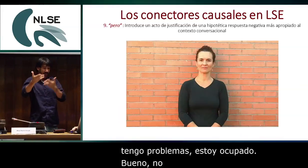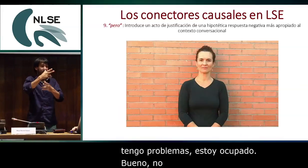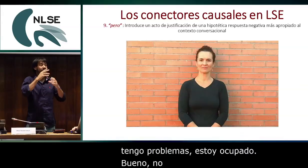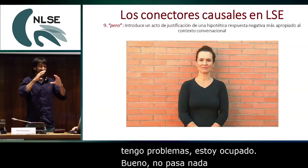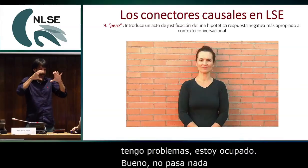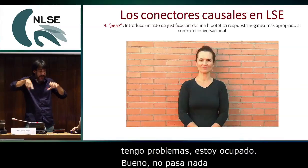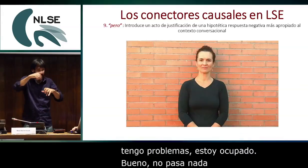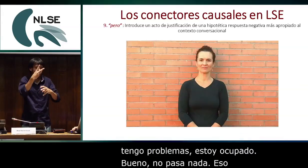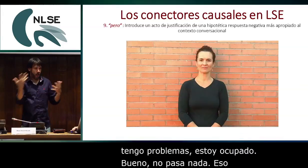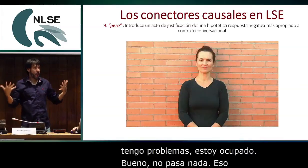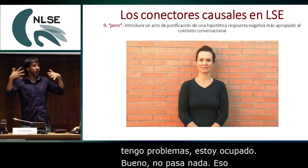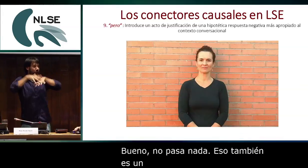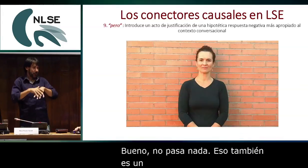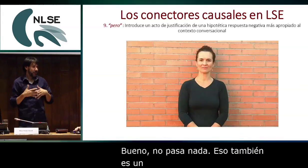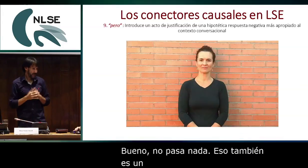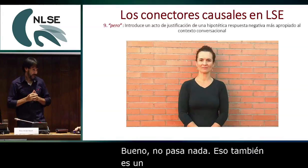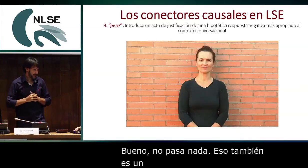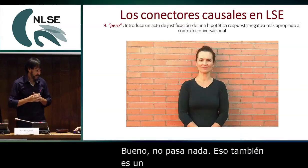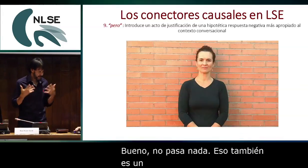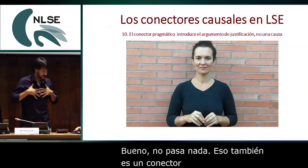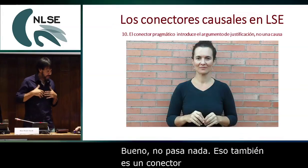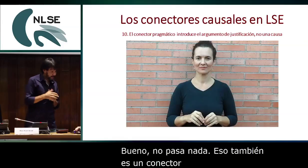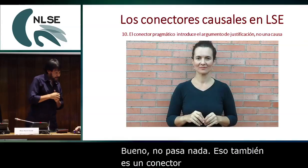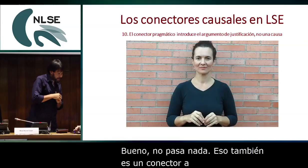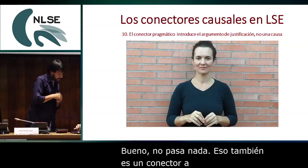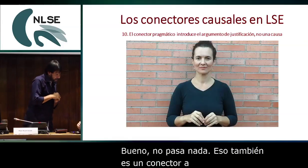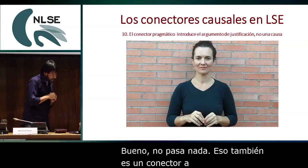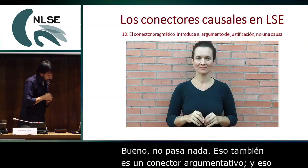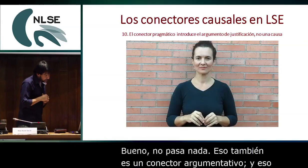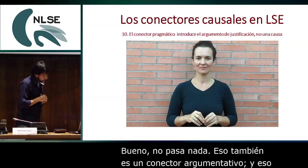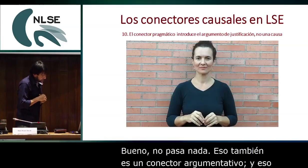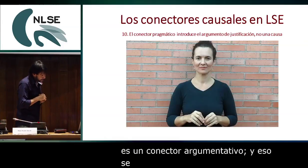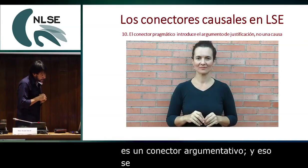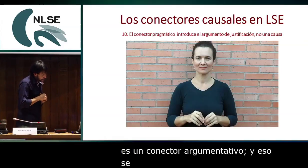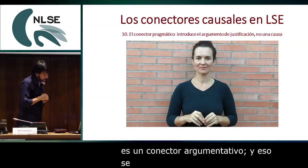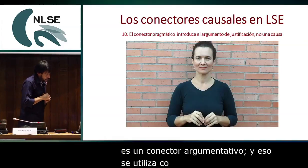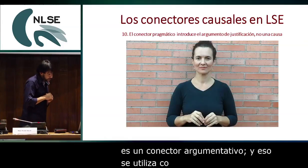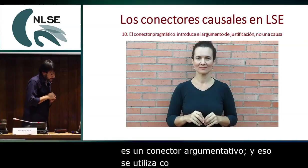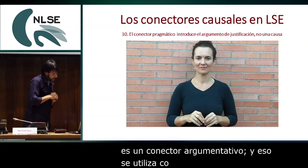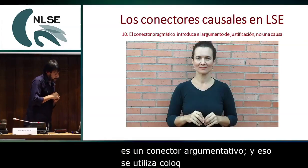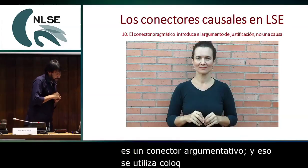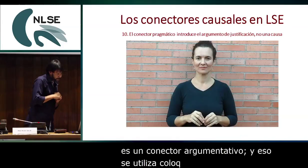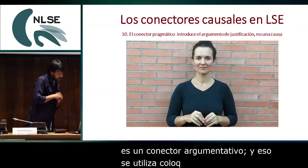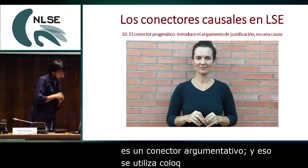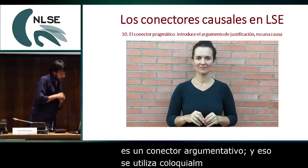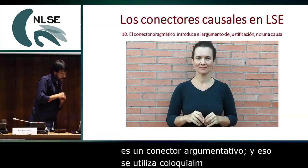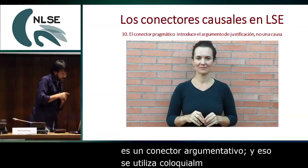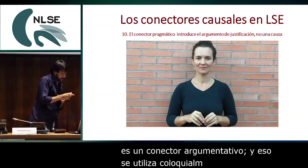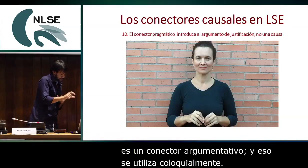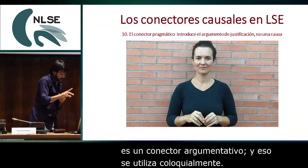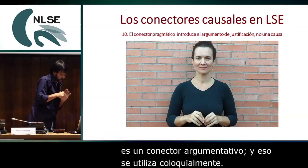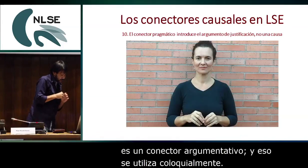Es decir, hay muchas veces que en esos conectores ya, digamos que ya están implícitos en la